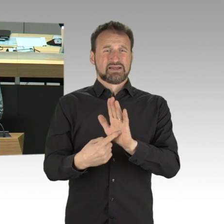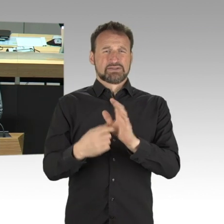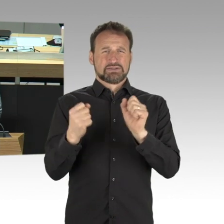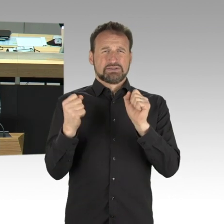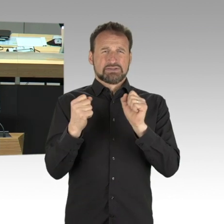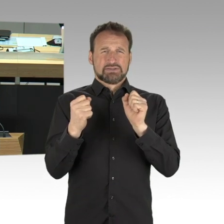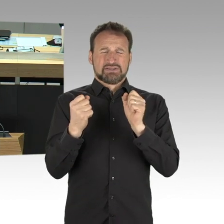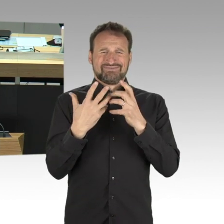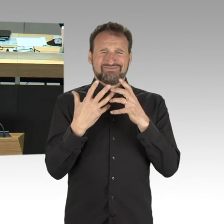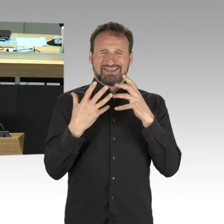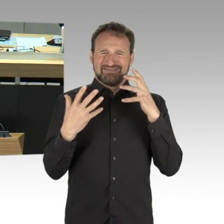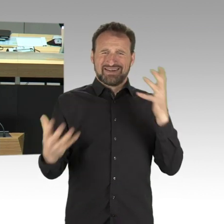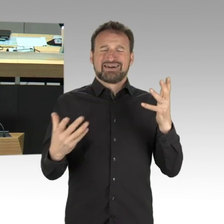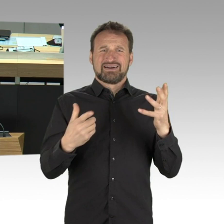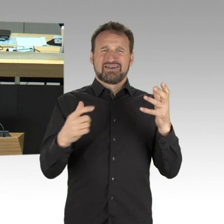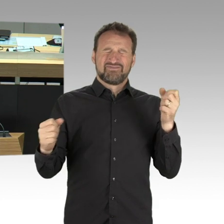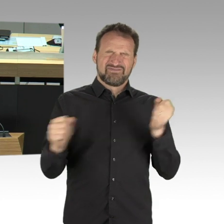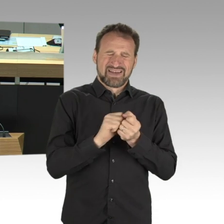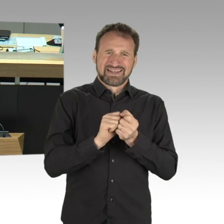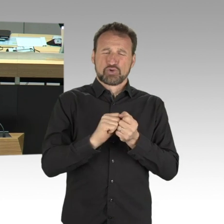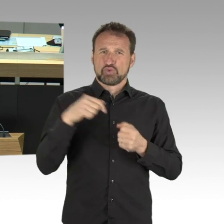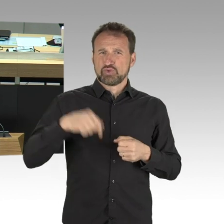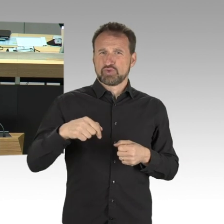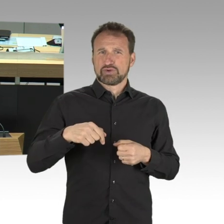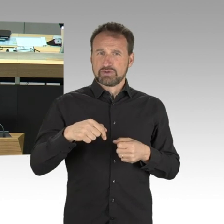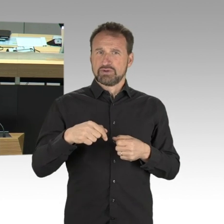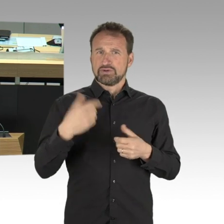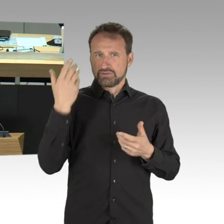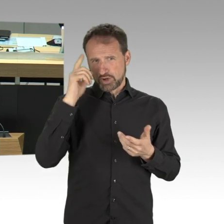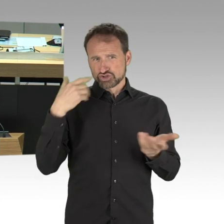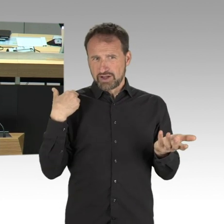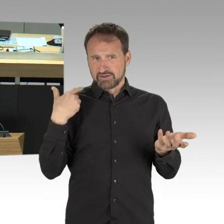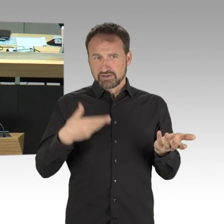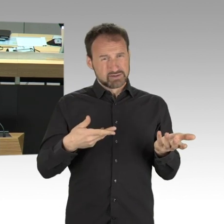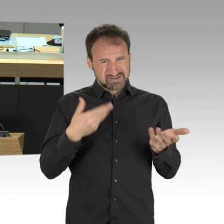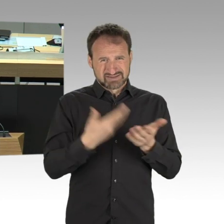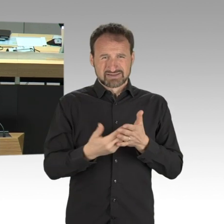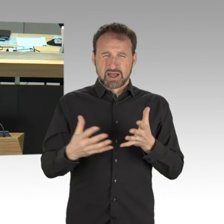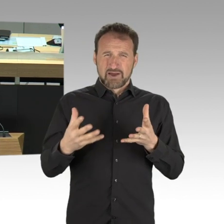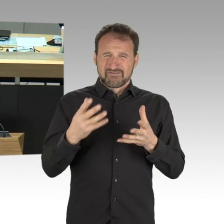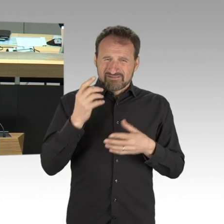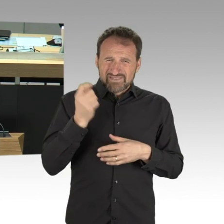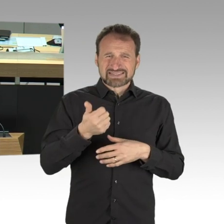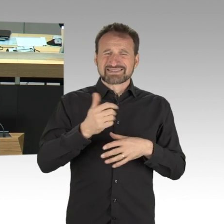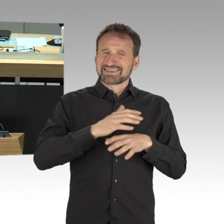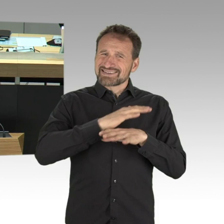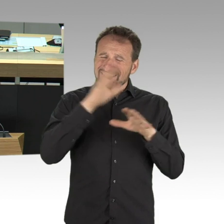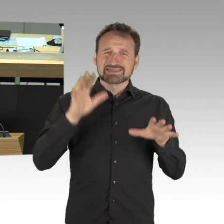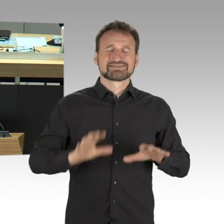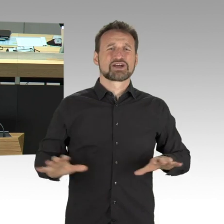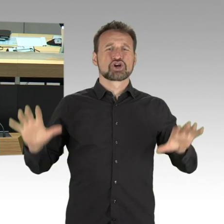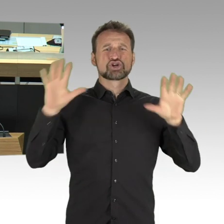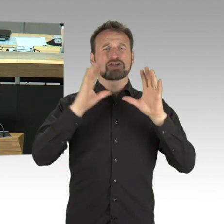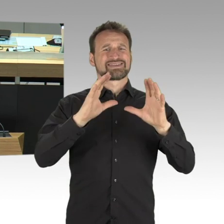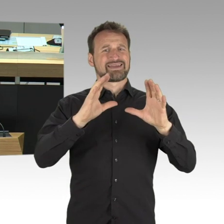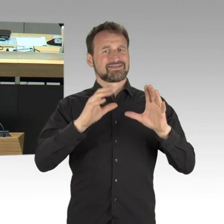aus Deutschland. Warum erzähle ich davon? Weil wir in dem Erinnern an die Shoah nie vergessen dürfen, dass dieses